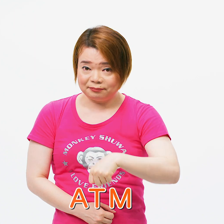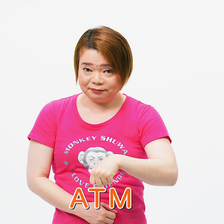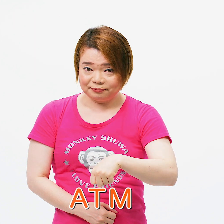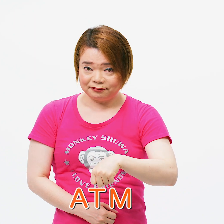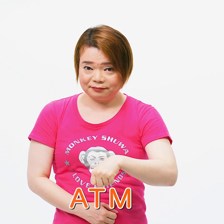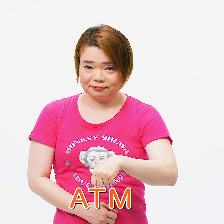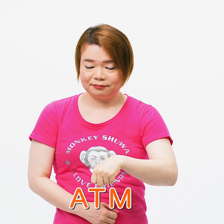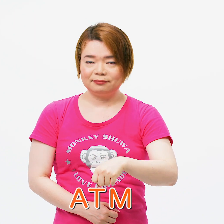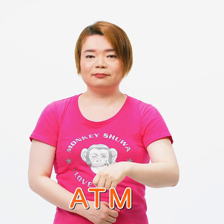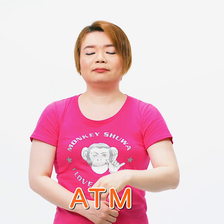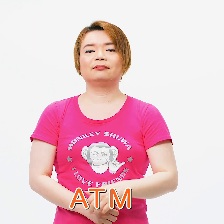ATM。